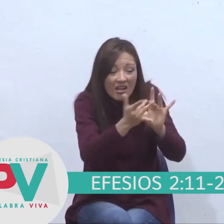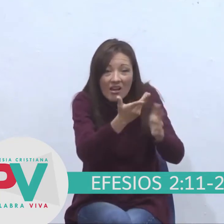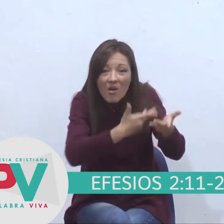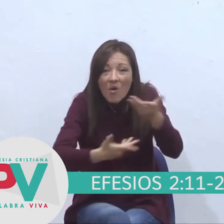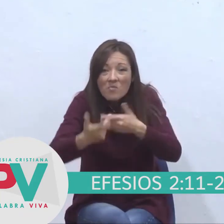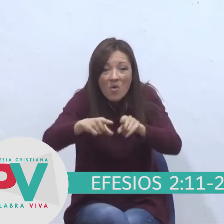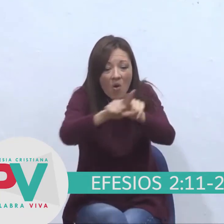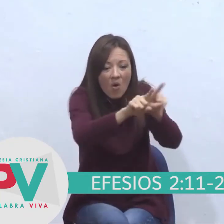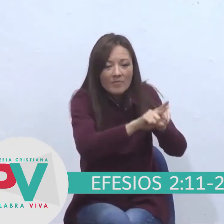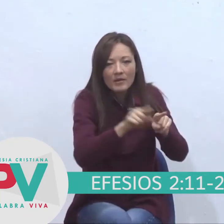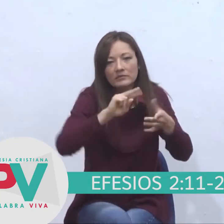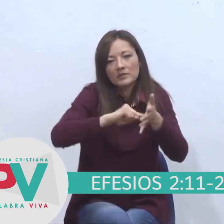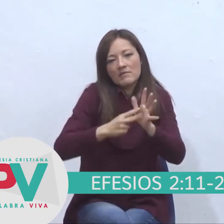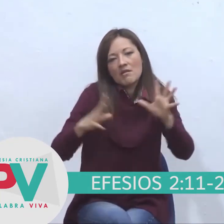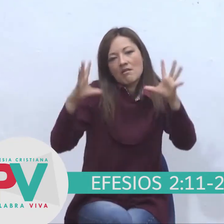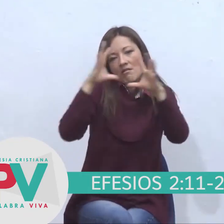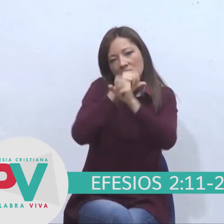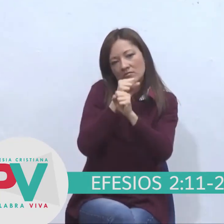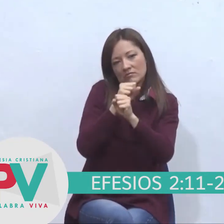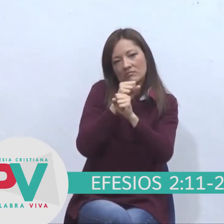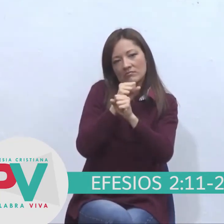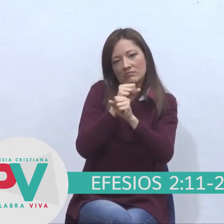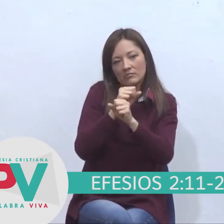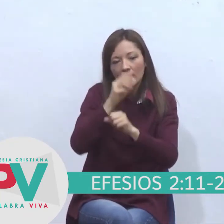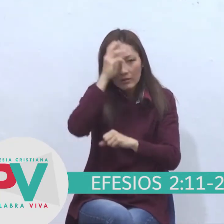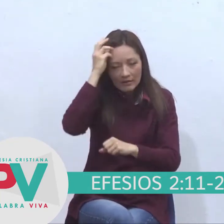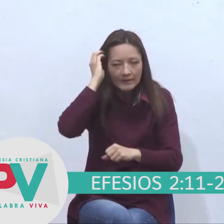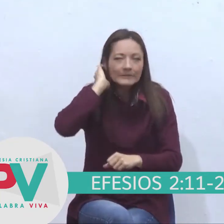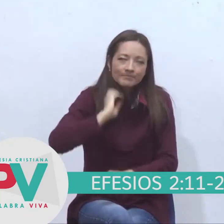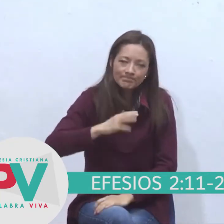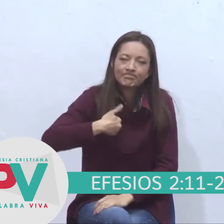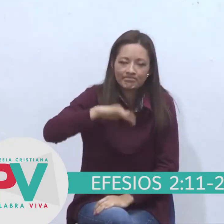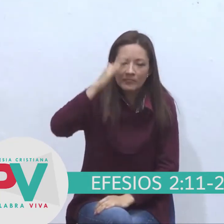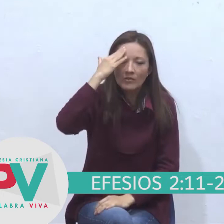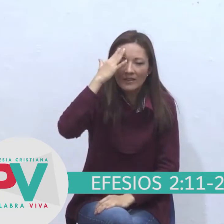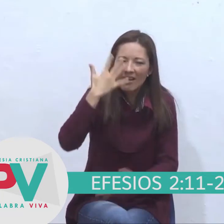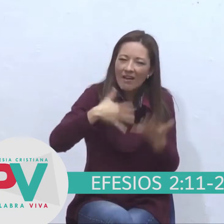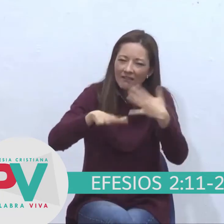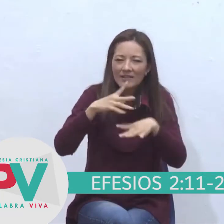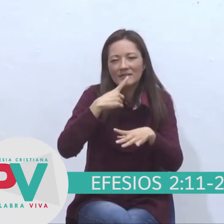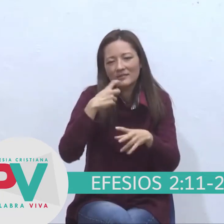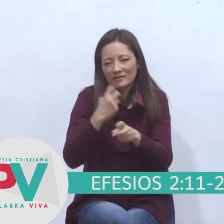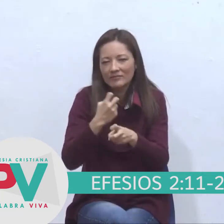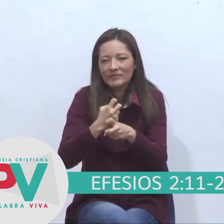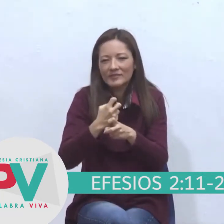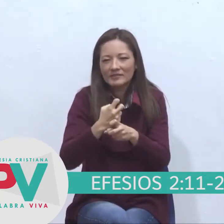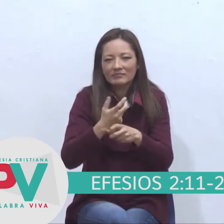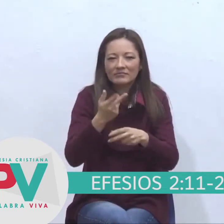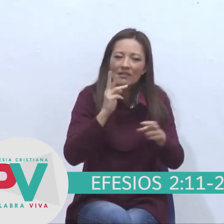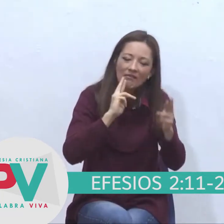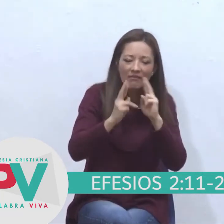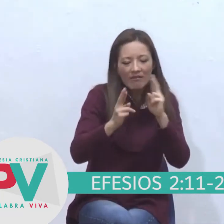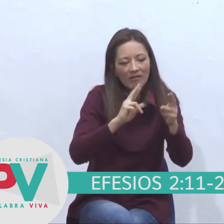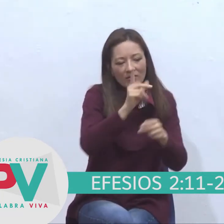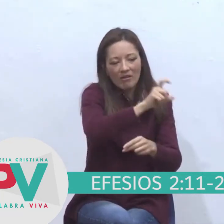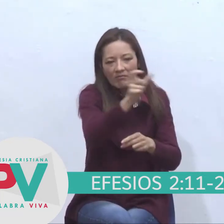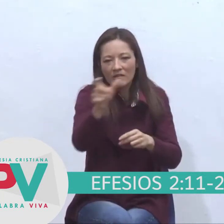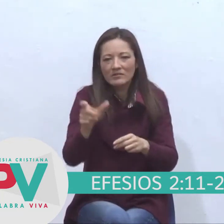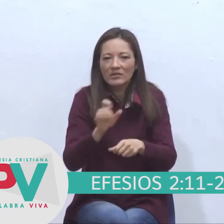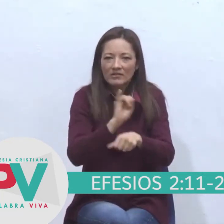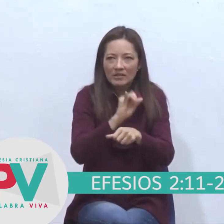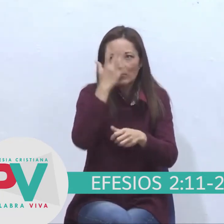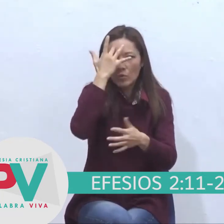Yo sé que hay hermanos que son torpes y yo sé que hay otros que somos más torpes. Yo sé que nosotros